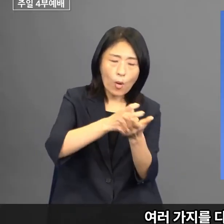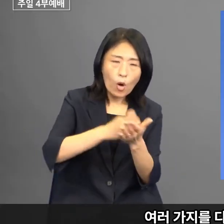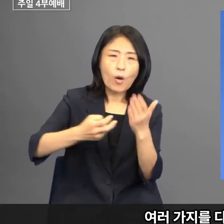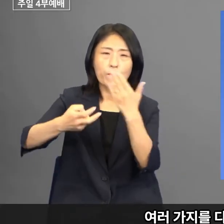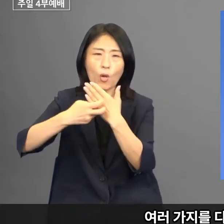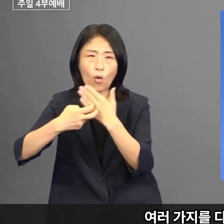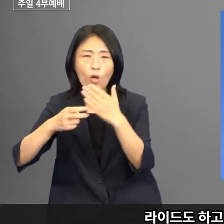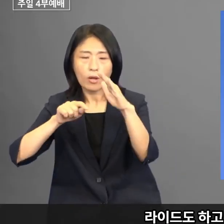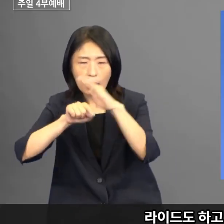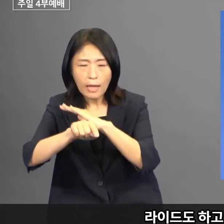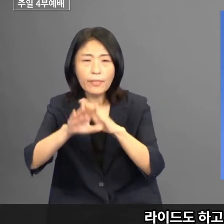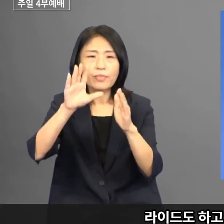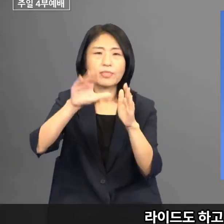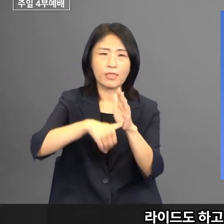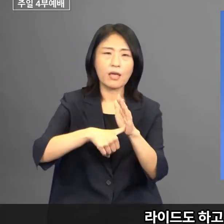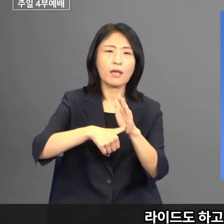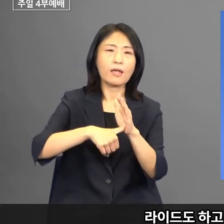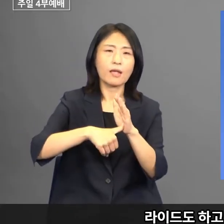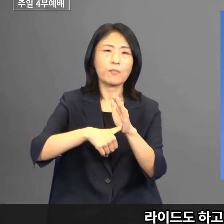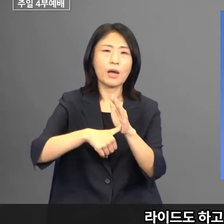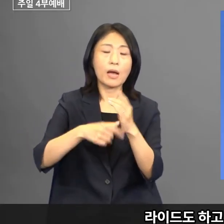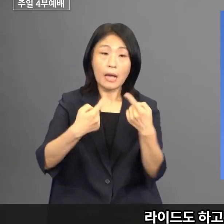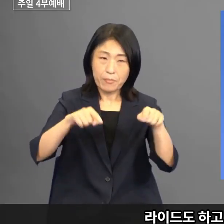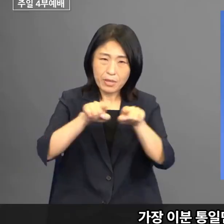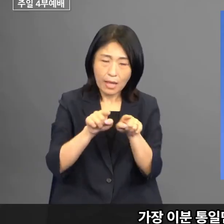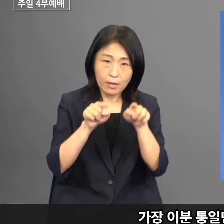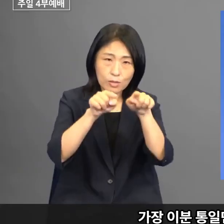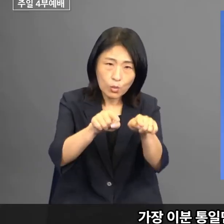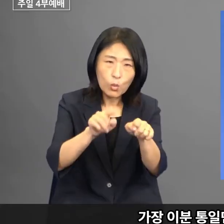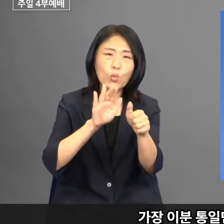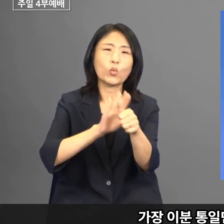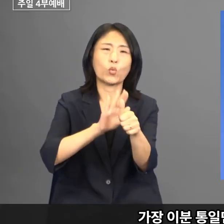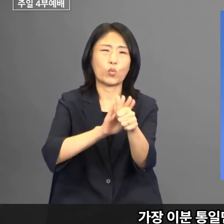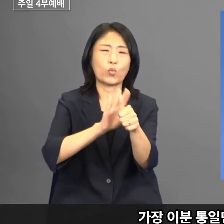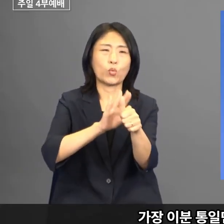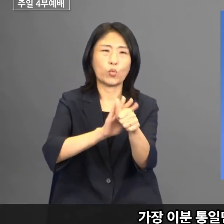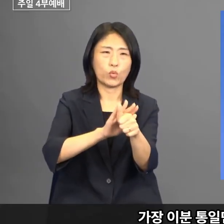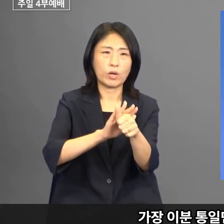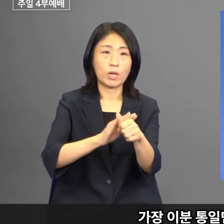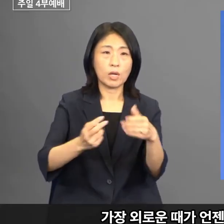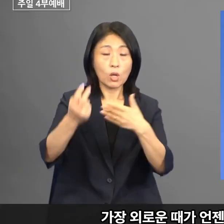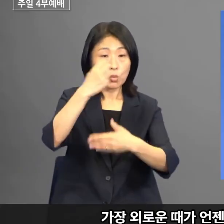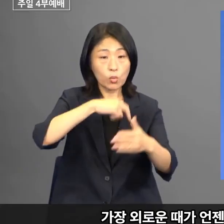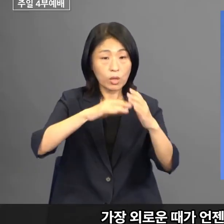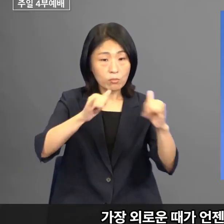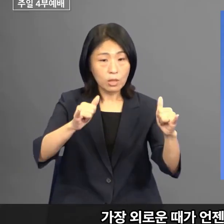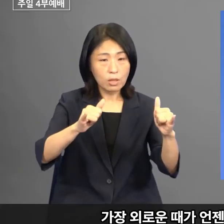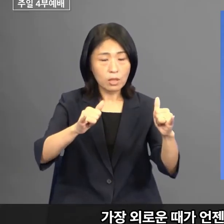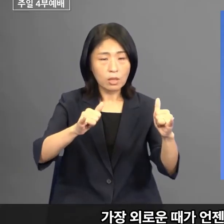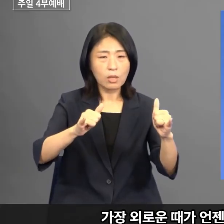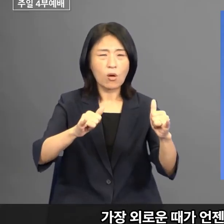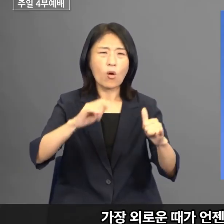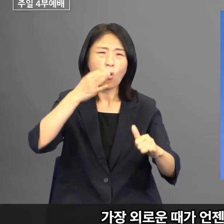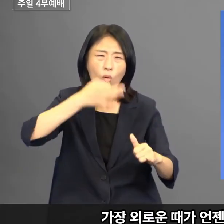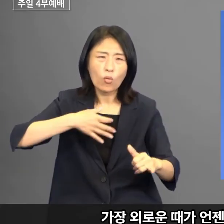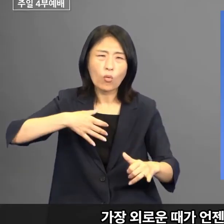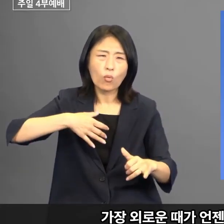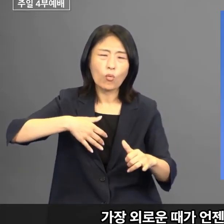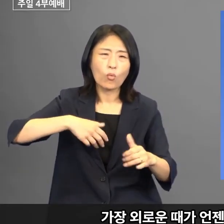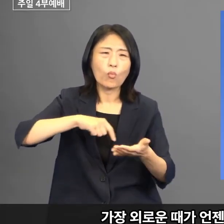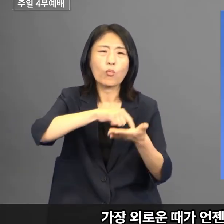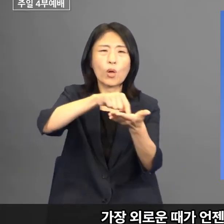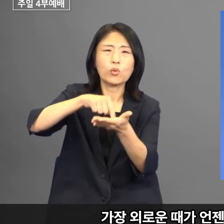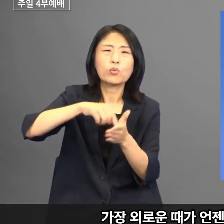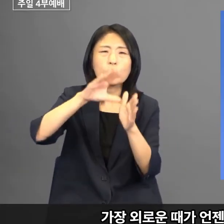다 도와주고 있어요. 라이드도 하고 같이 하기도 하고. 가장 이분 통일민들이 어려운 시절, 가장 외로운 때가 언제인지